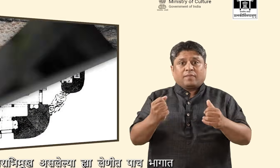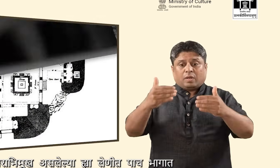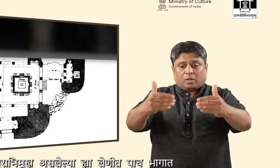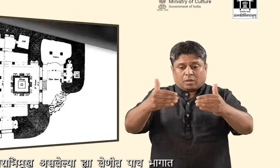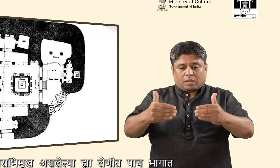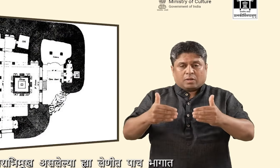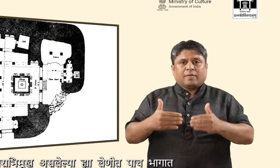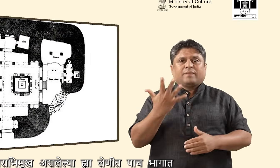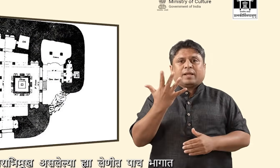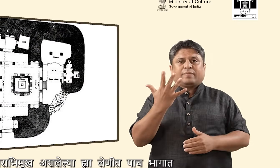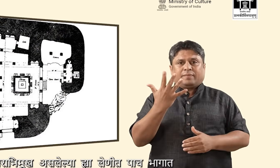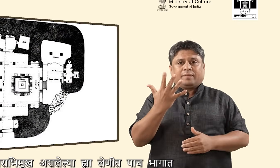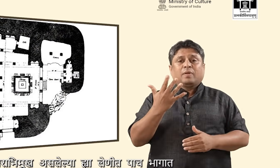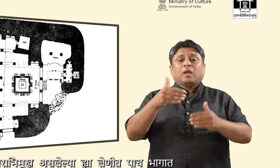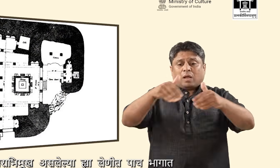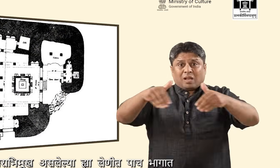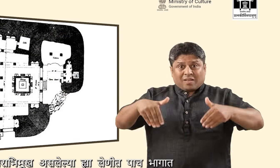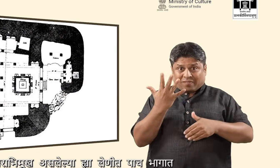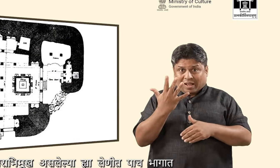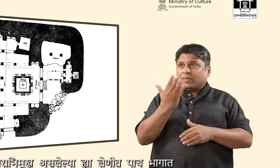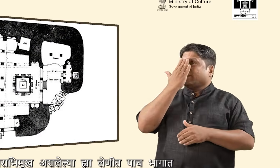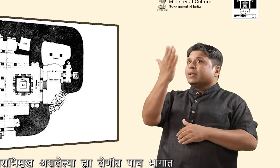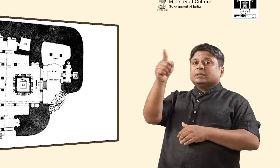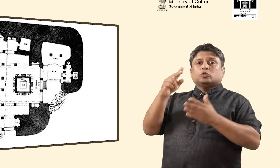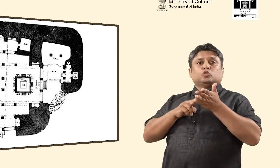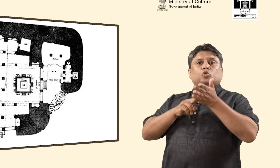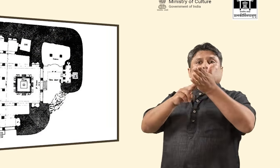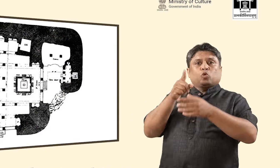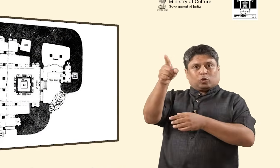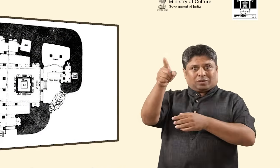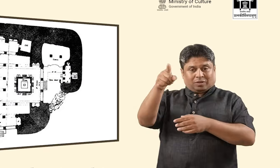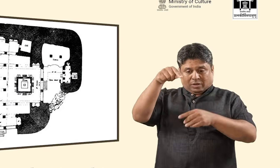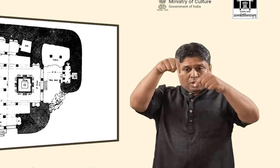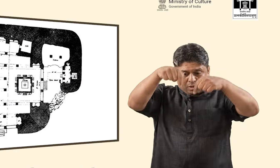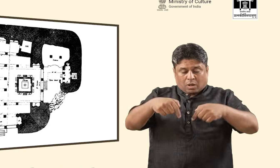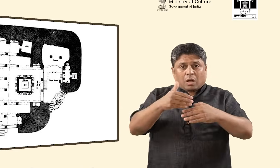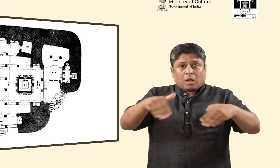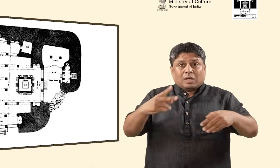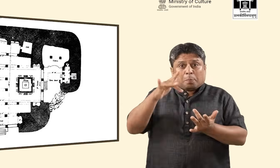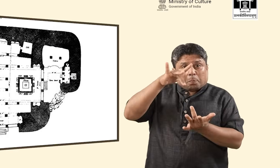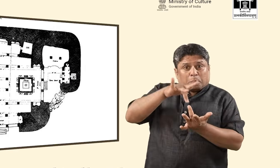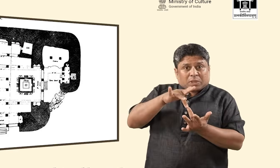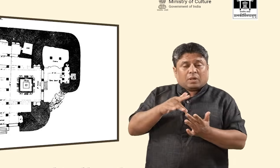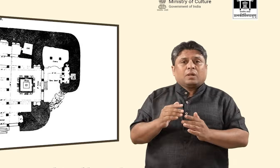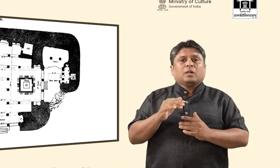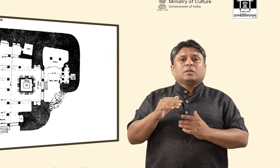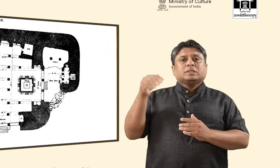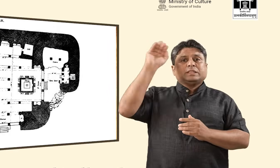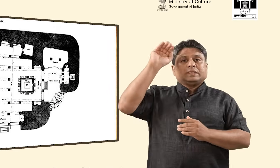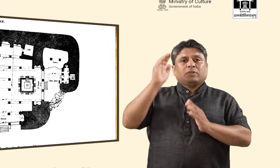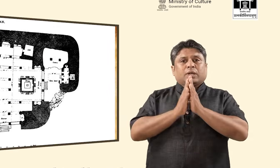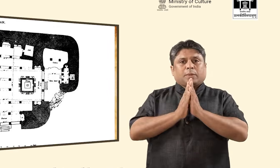उत्तराभिमुख असलेल्या ह्या लेणीत 5 भागात विभागलेला एक विशाल कक्ष, अनेक खांब असलेलं दालन, एक